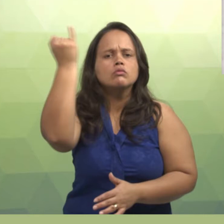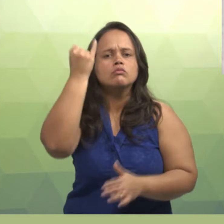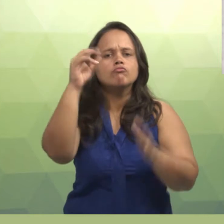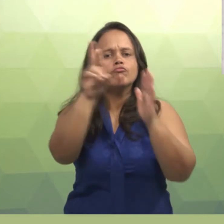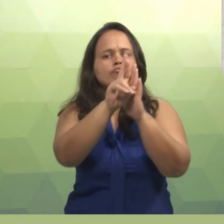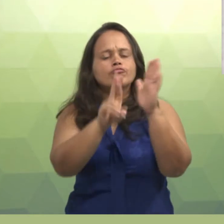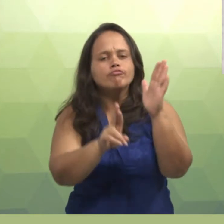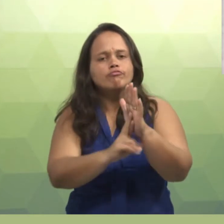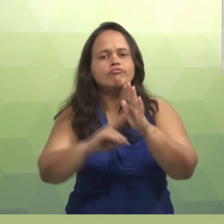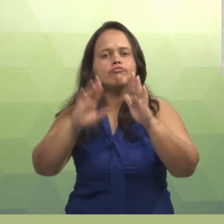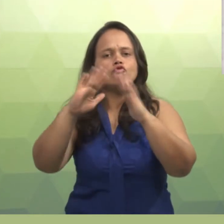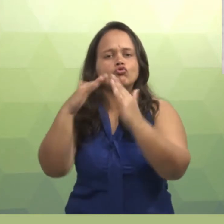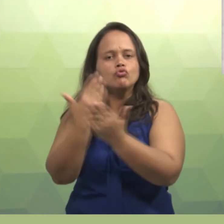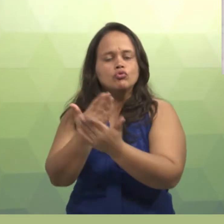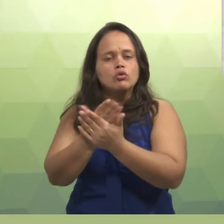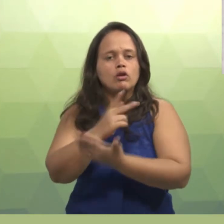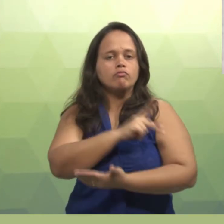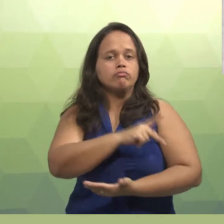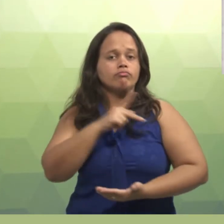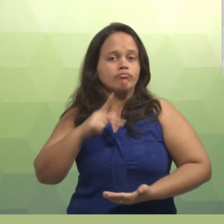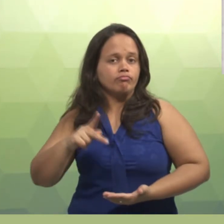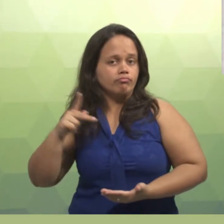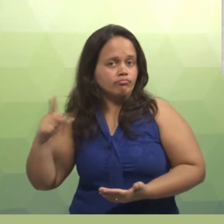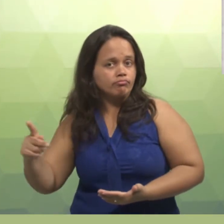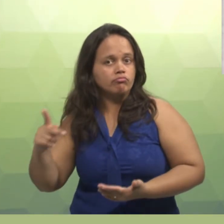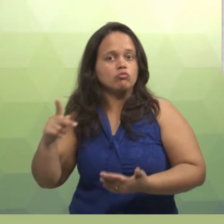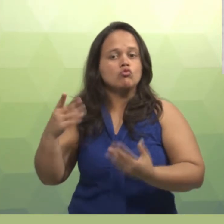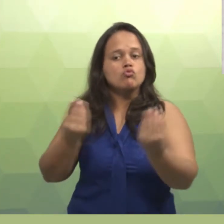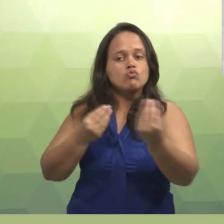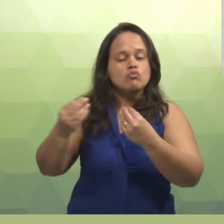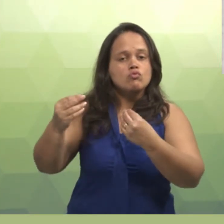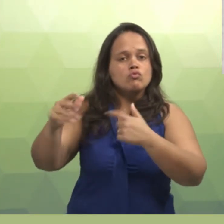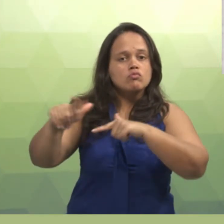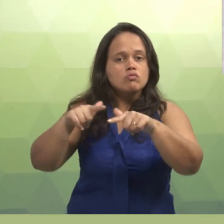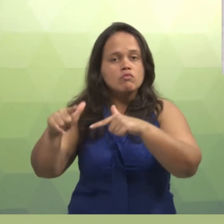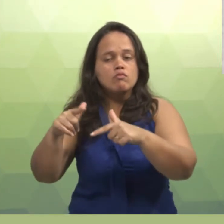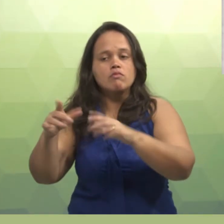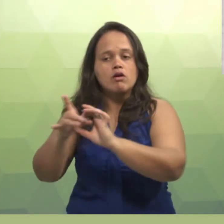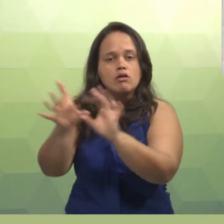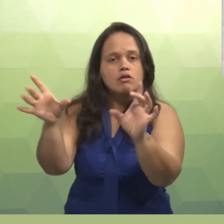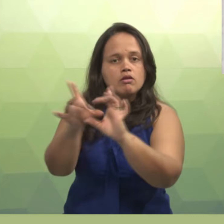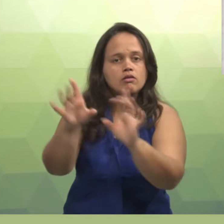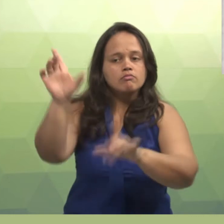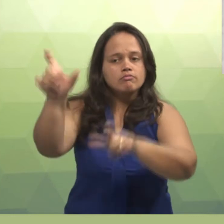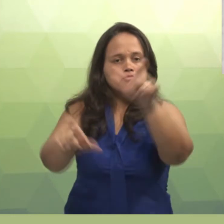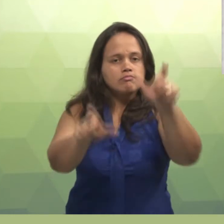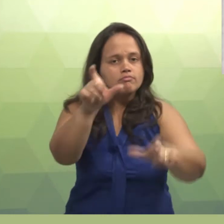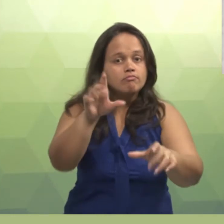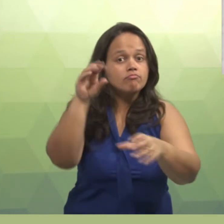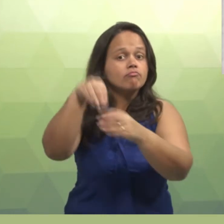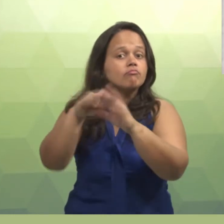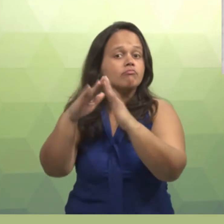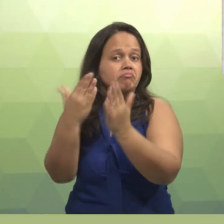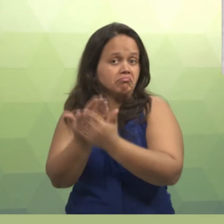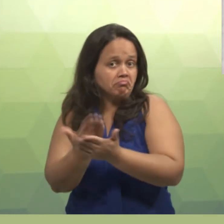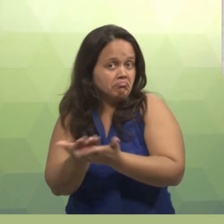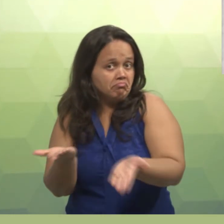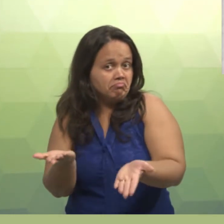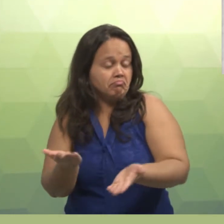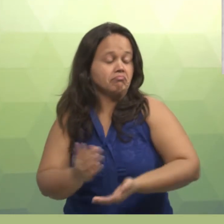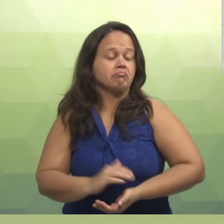qual a importância do regimento escolar e do projeto político-pedagógico no exercício da democracia e cidadania na